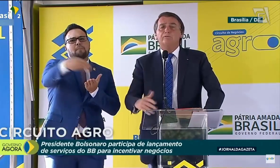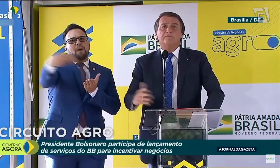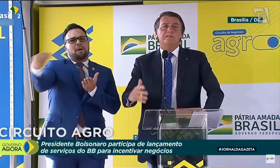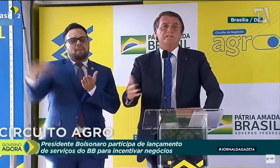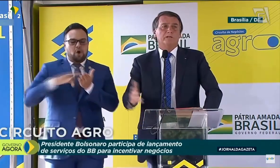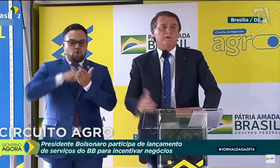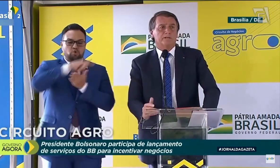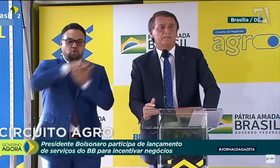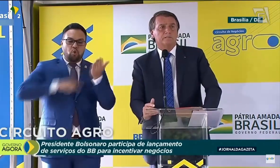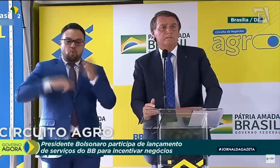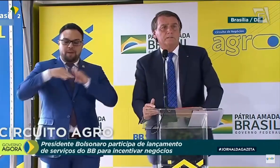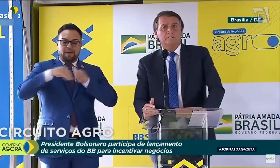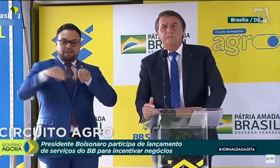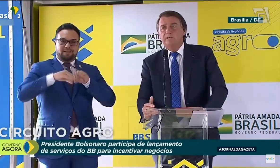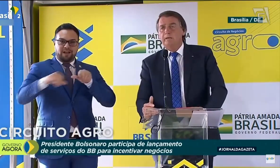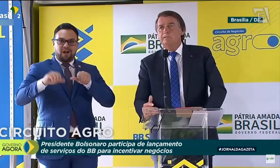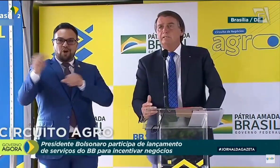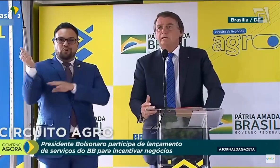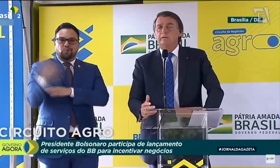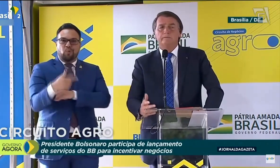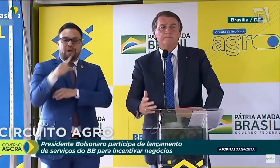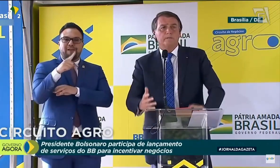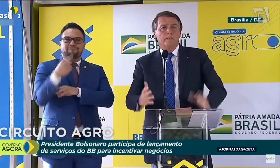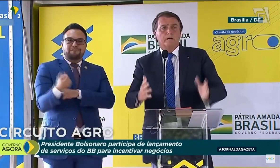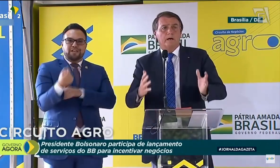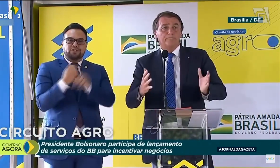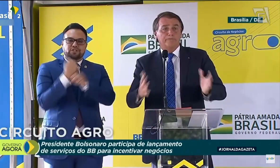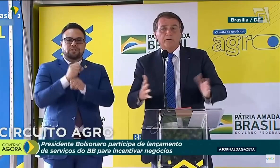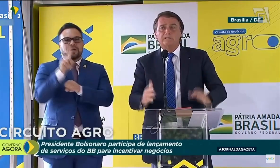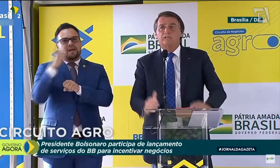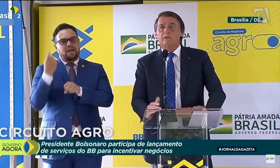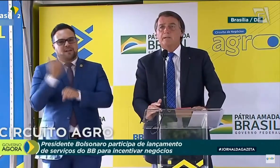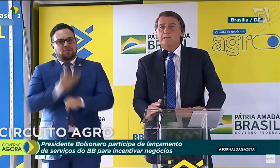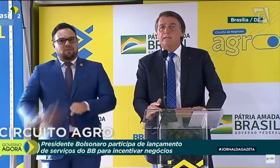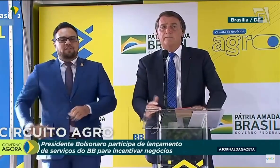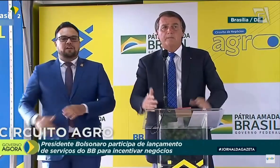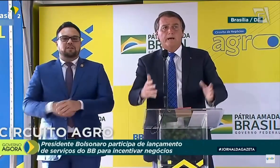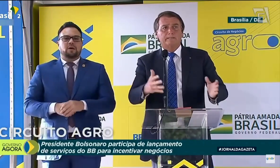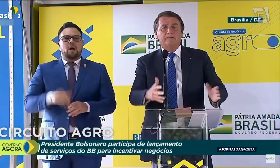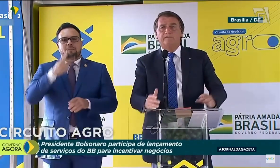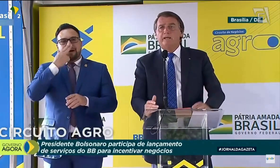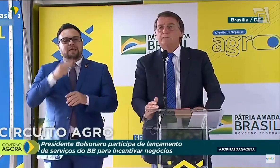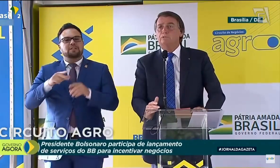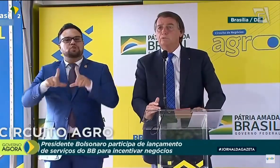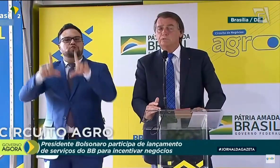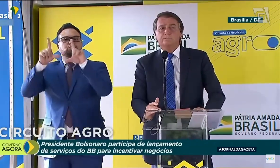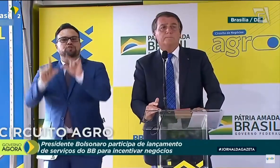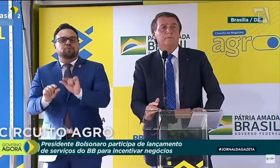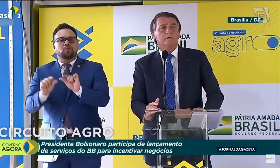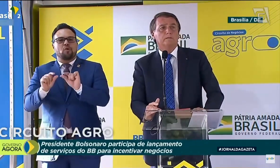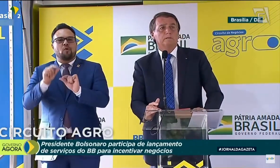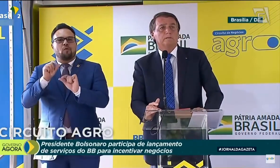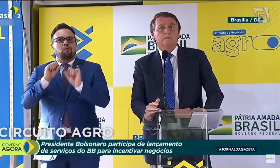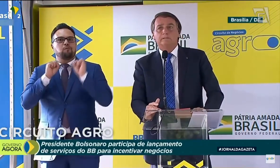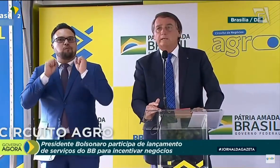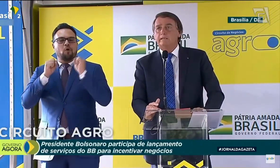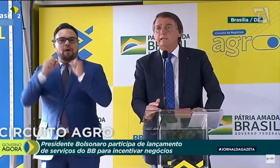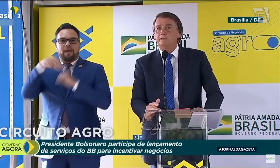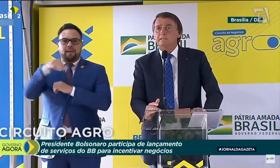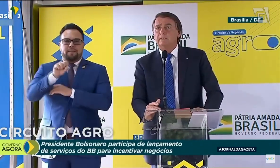que 20 anos de governos anteriores tiramos então a força do MST através do